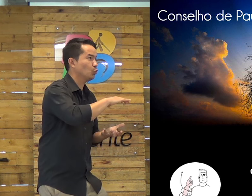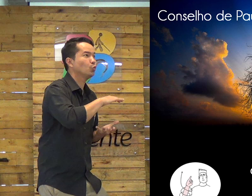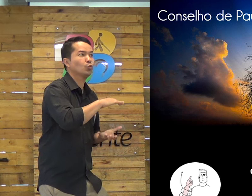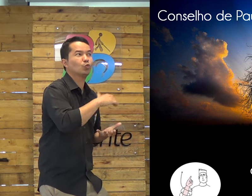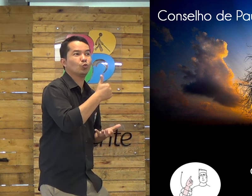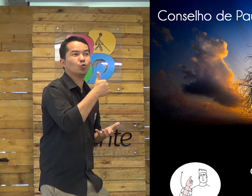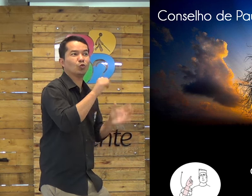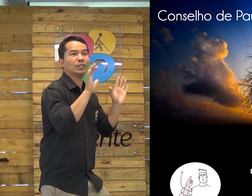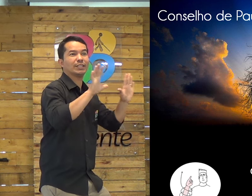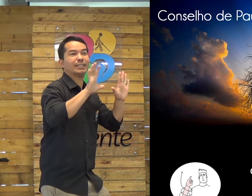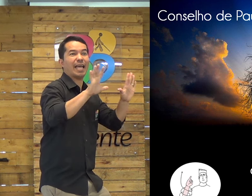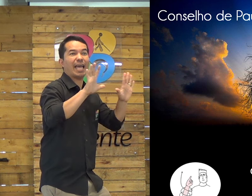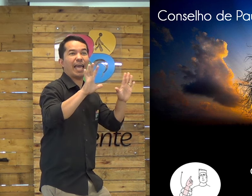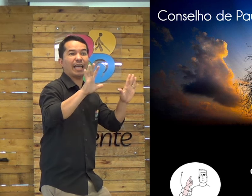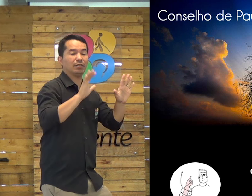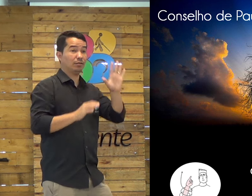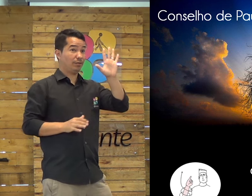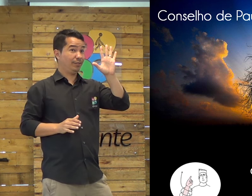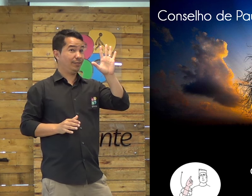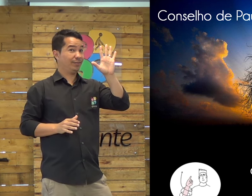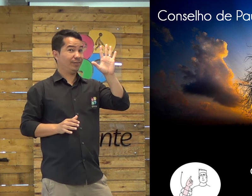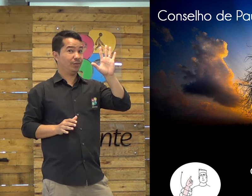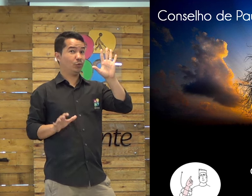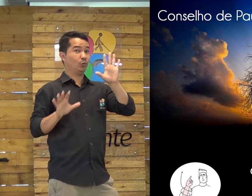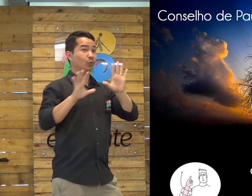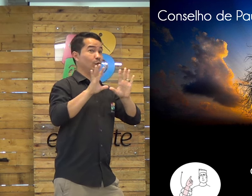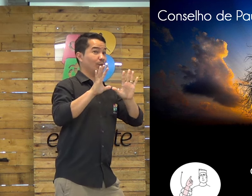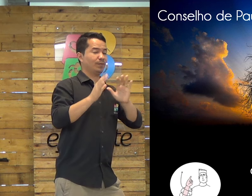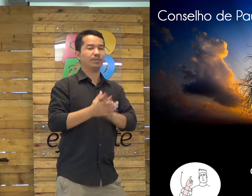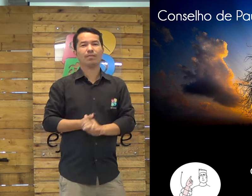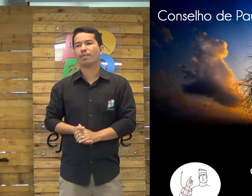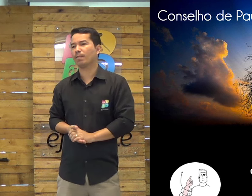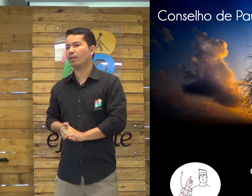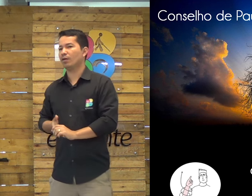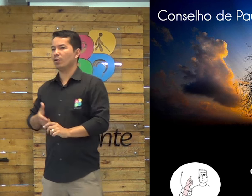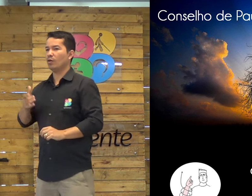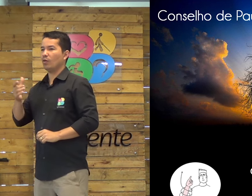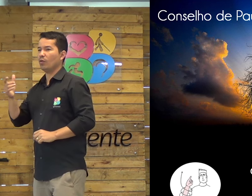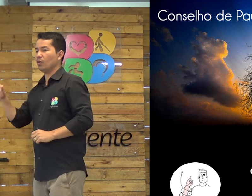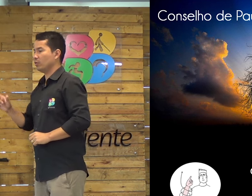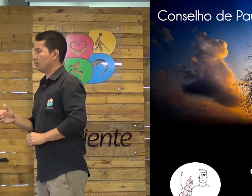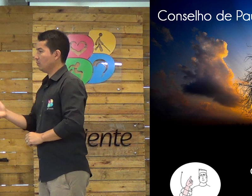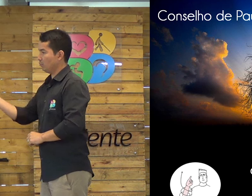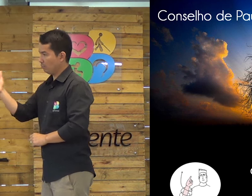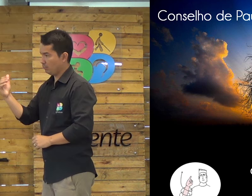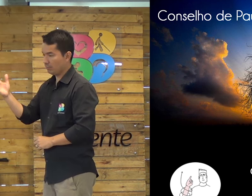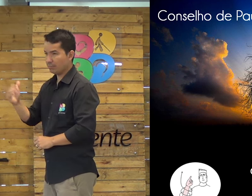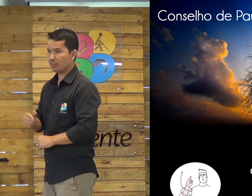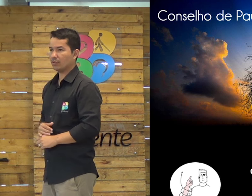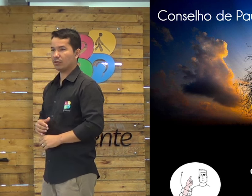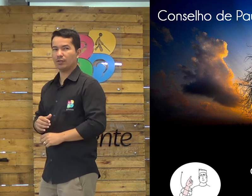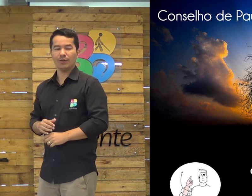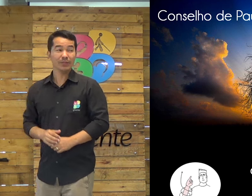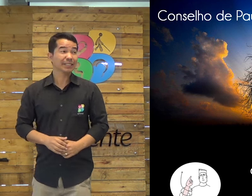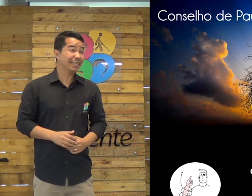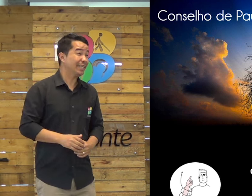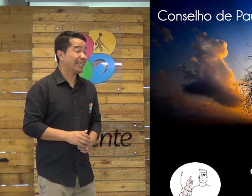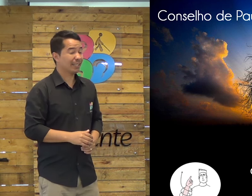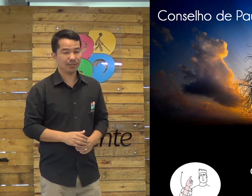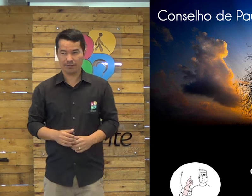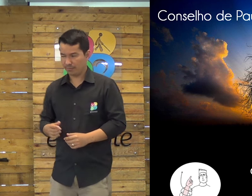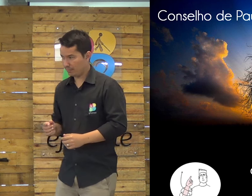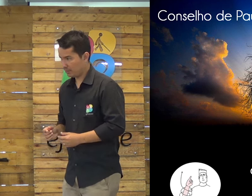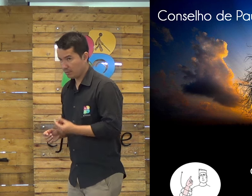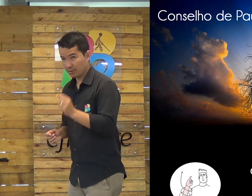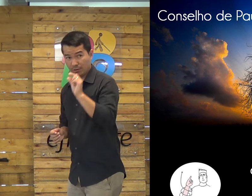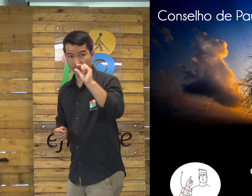recebido. Ele ganhou muito mais, ele ganhou 10 talentos. Ele tinha 5, ganhou mais 5. Ele chamou um